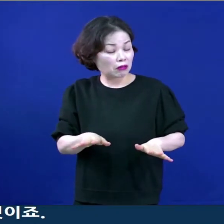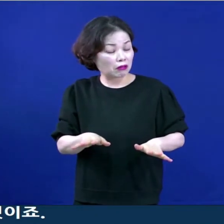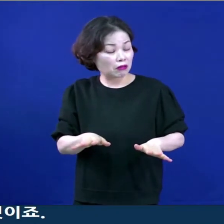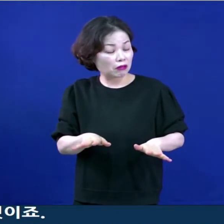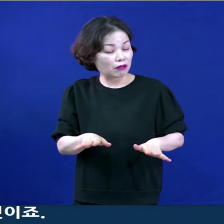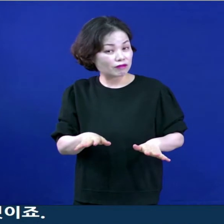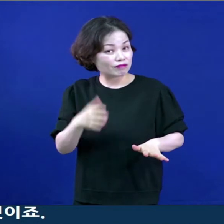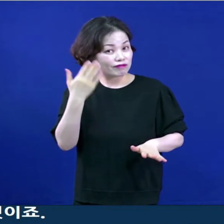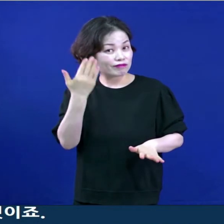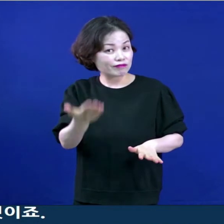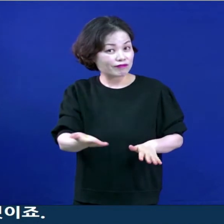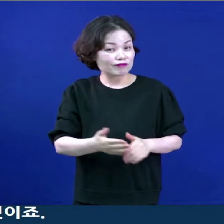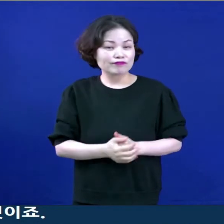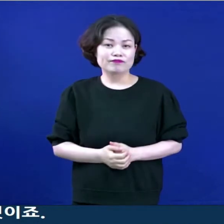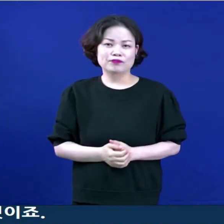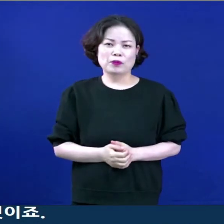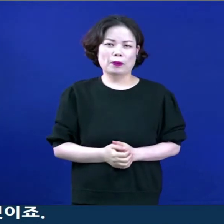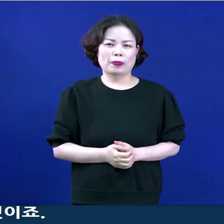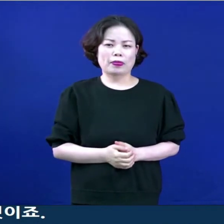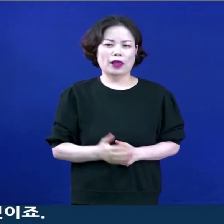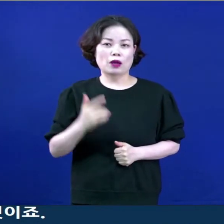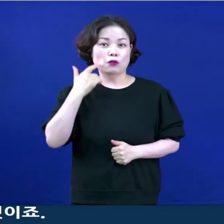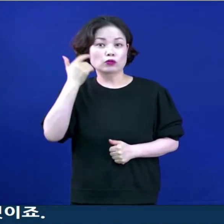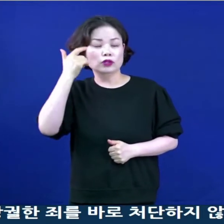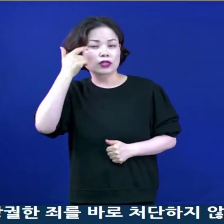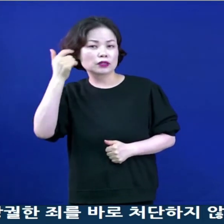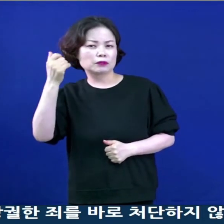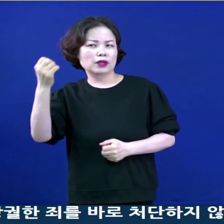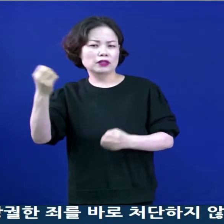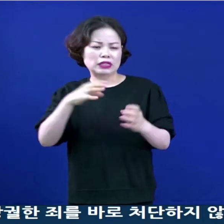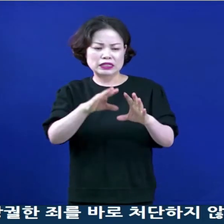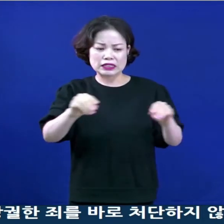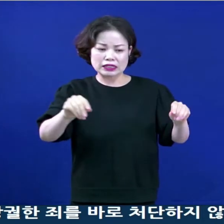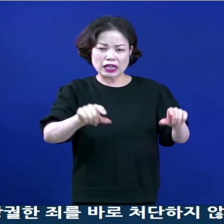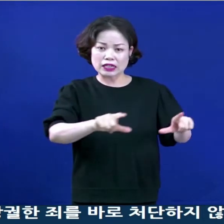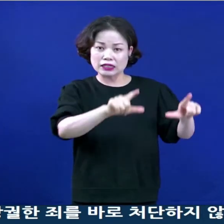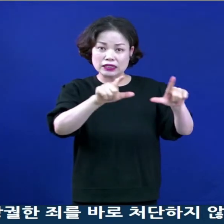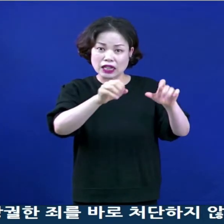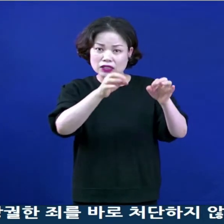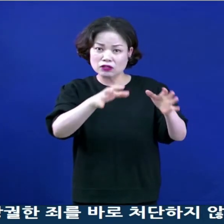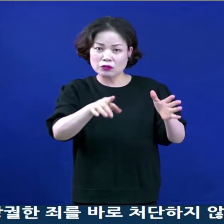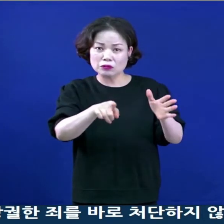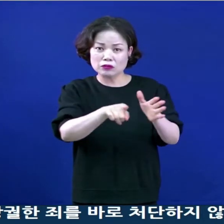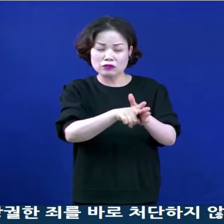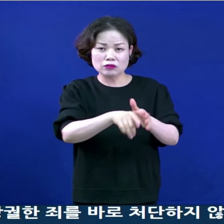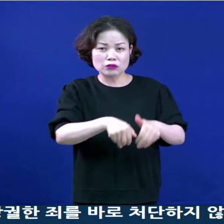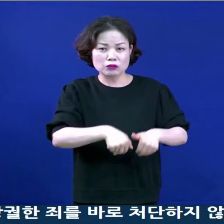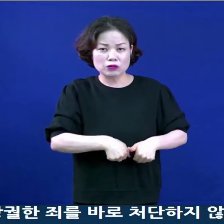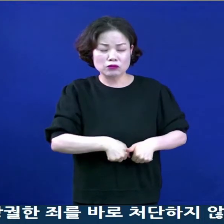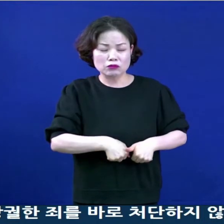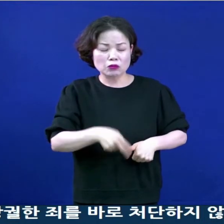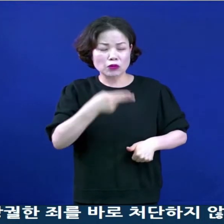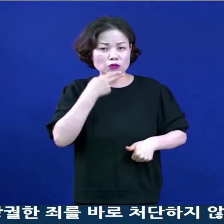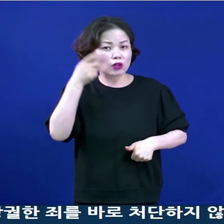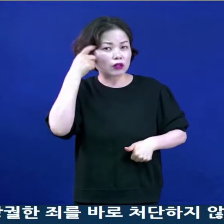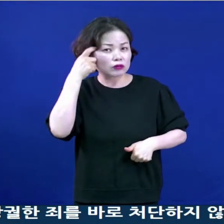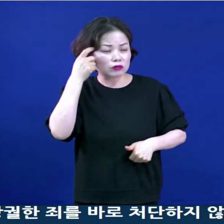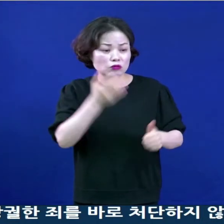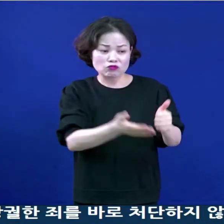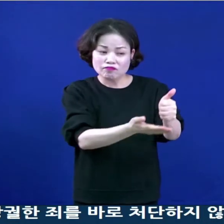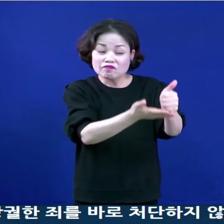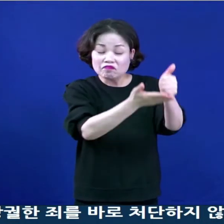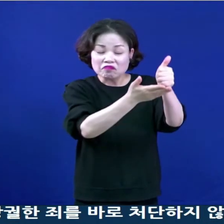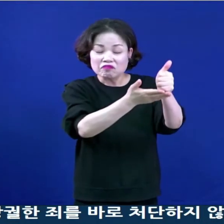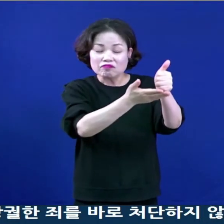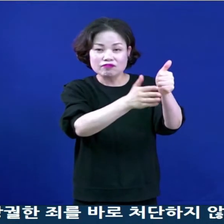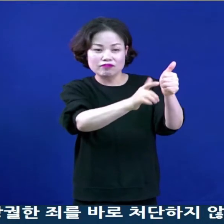있을까요? 제 대답은 이 땅에서는 뭐 믿을 필요가 없다고 생각할 수도 있을 것 같아요. 존경도 받고 다